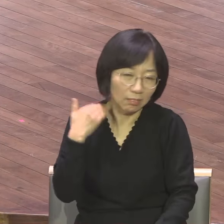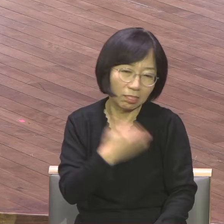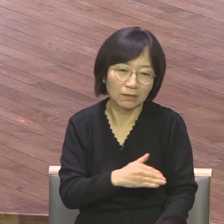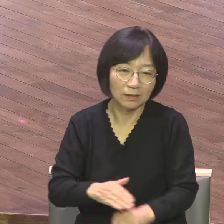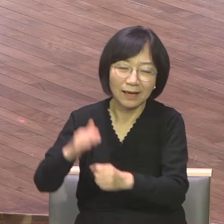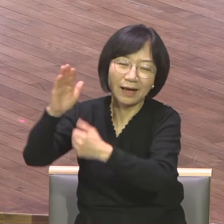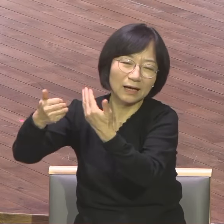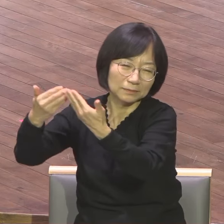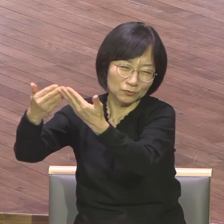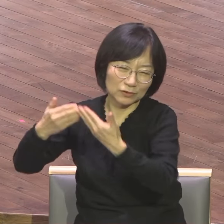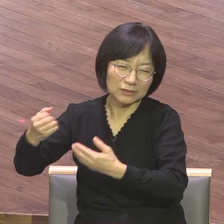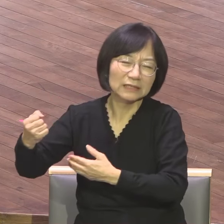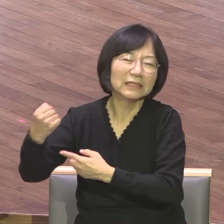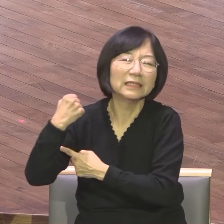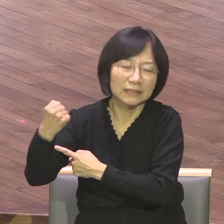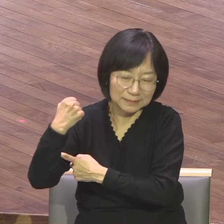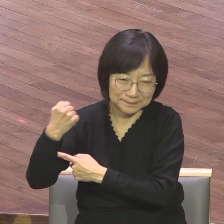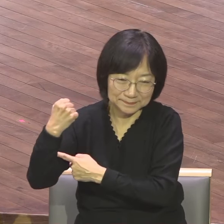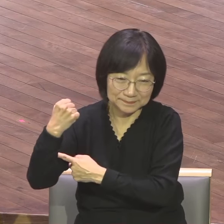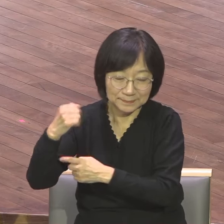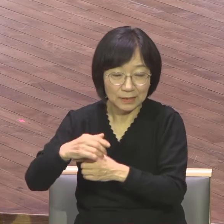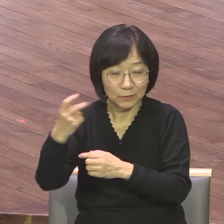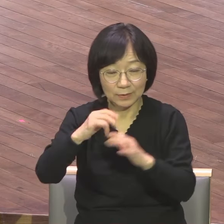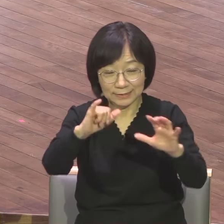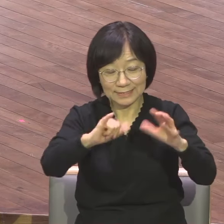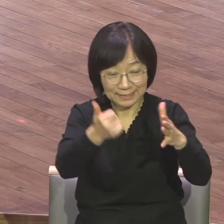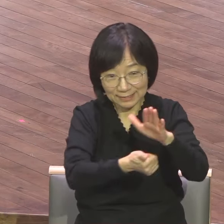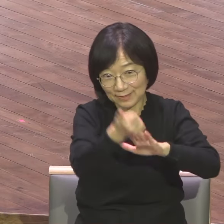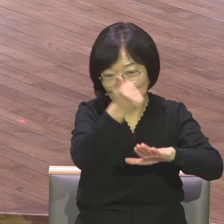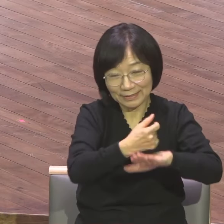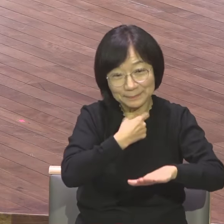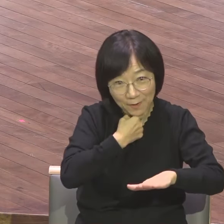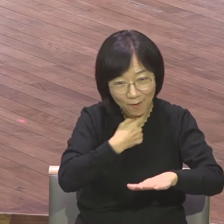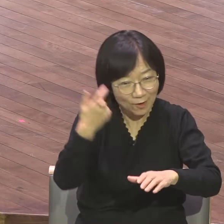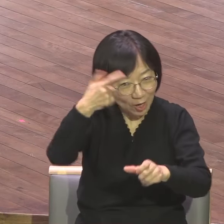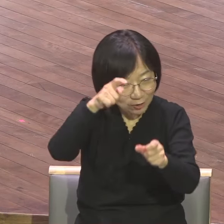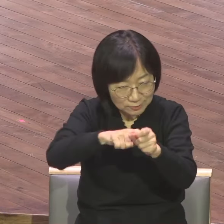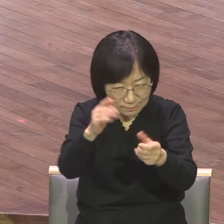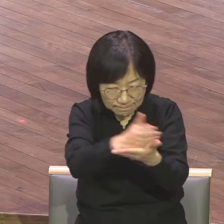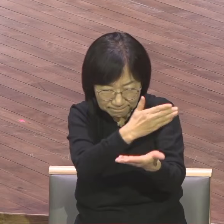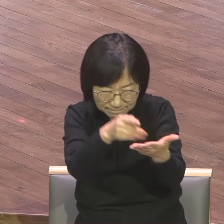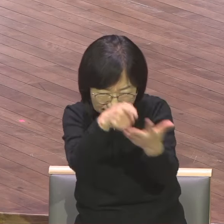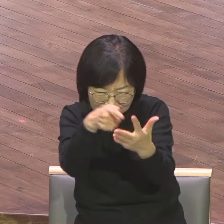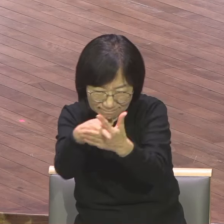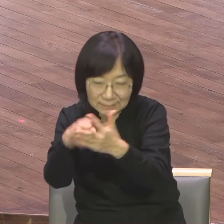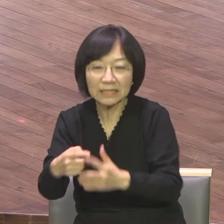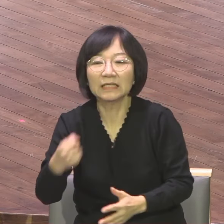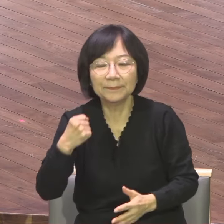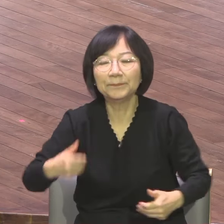세상 나가서도 성공하려고 그러면 영적 분별력이 있어야지. 삶의 질 하나님 다 주셨는데